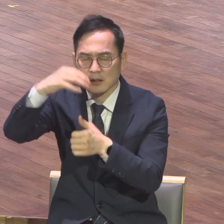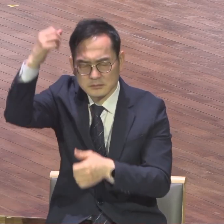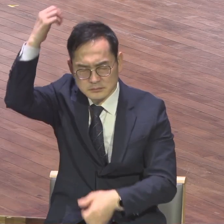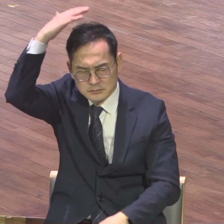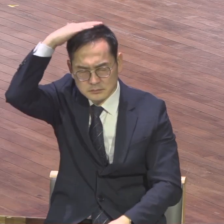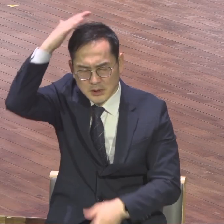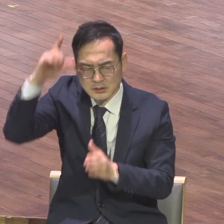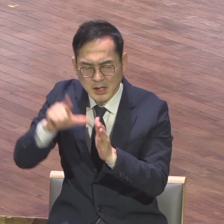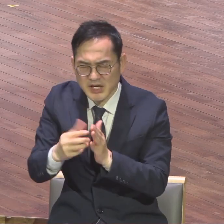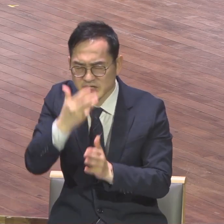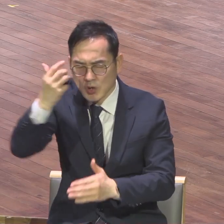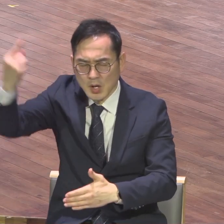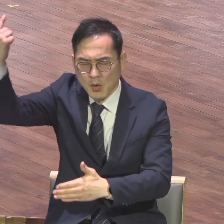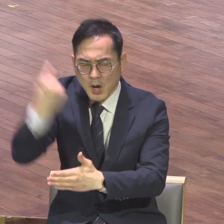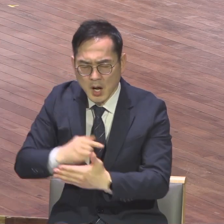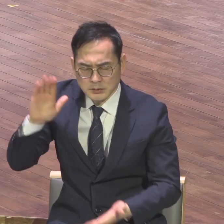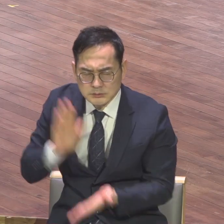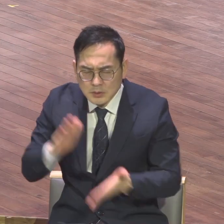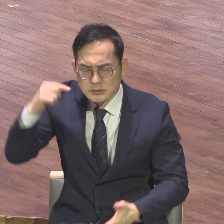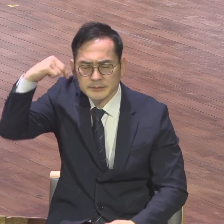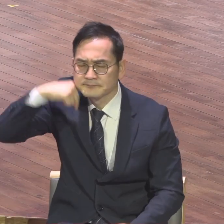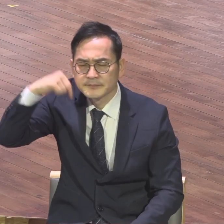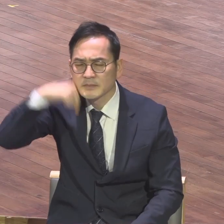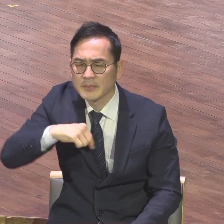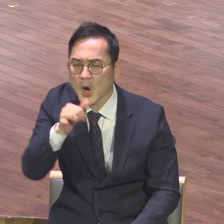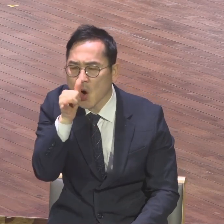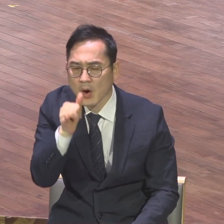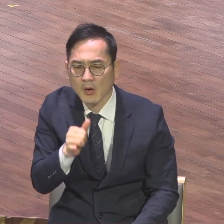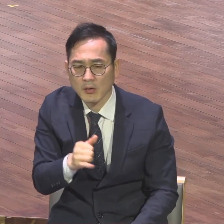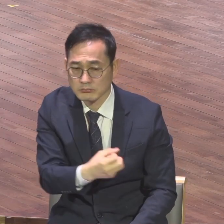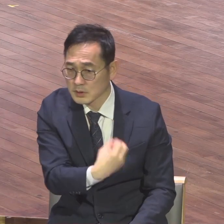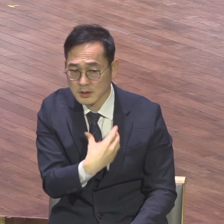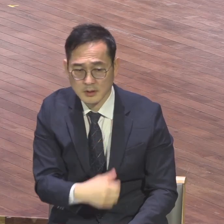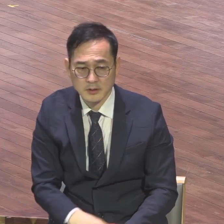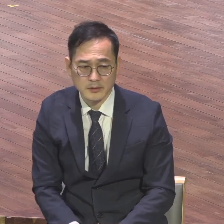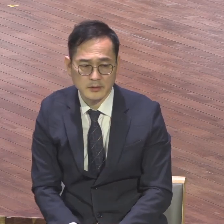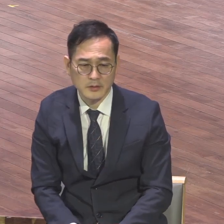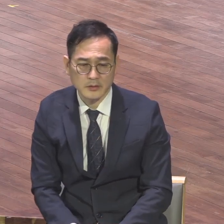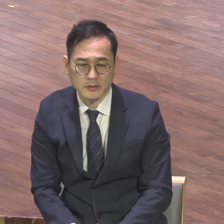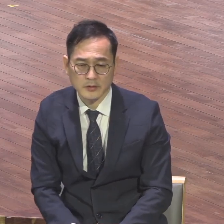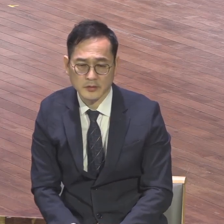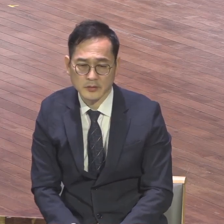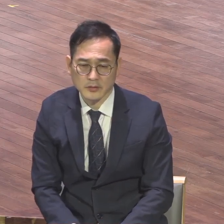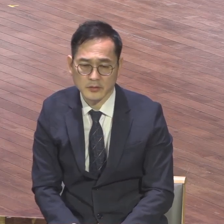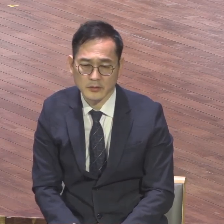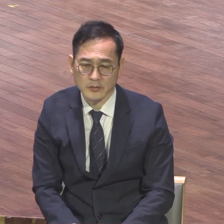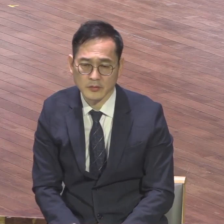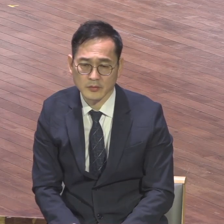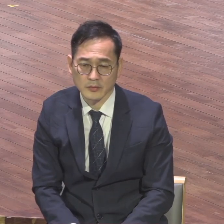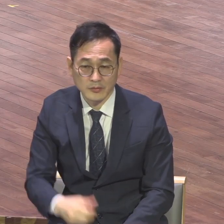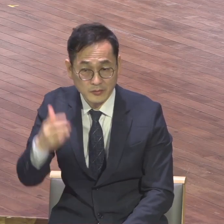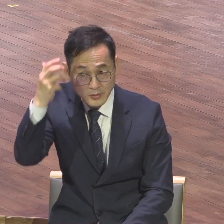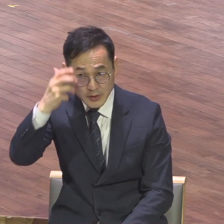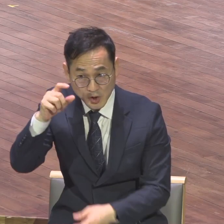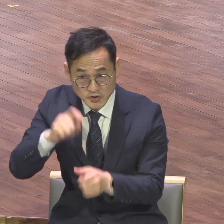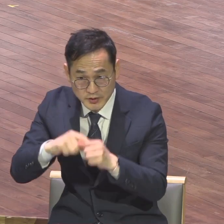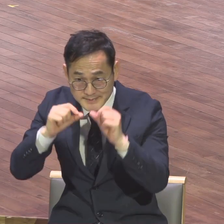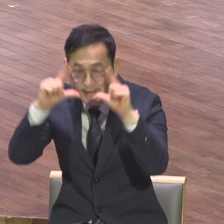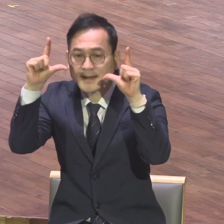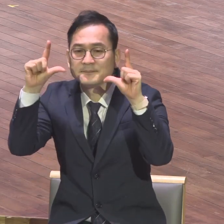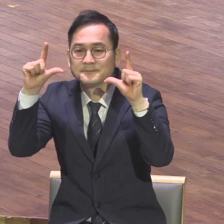내 가슴 속을 뜨겁게 해줬다. 느낌을 받았다. 그 말이에요. 그 느낌. 그게 영적인